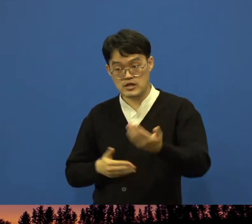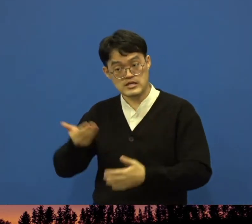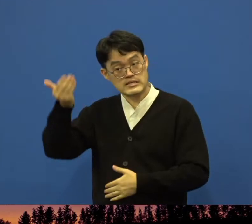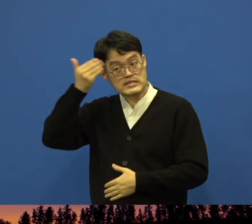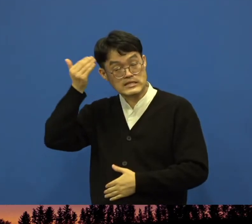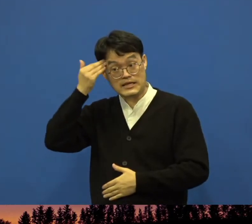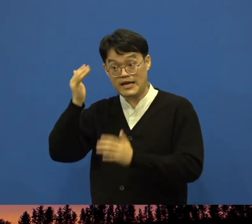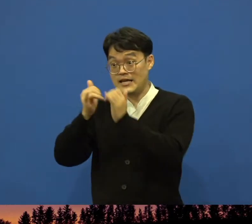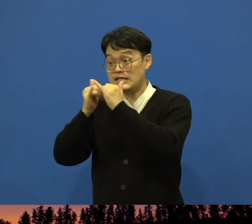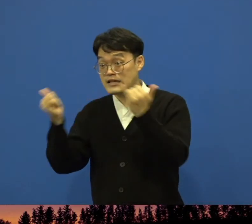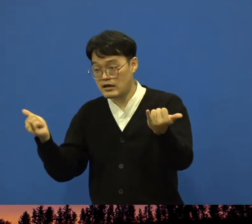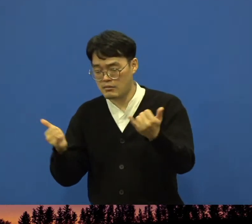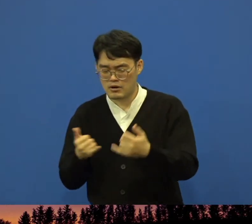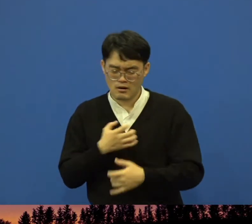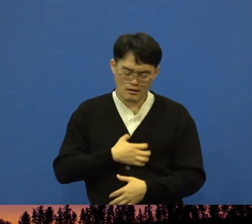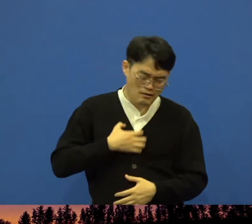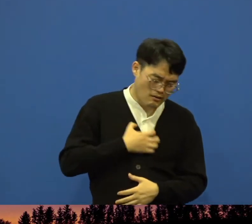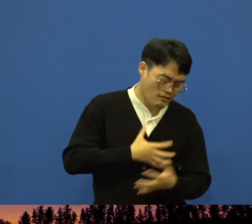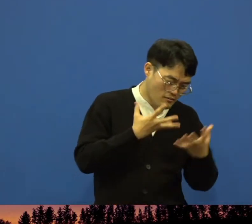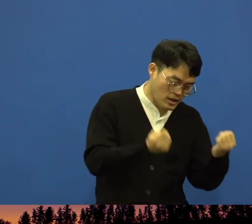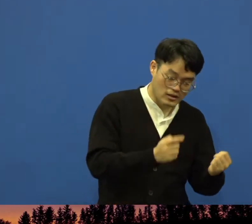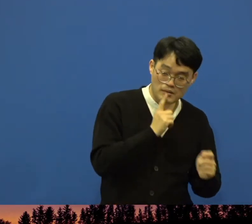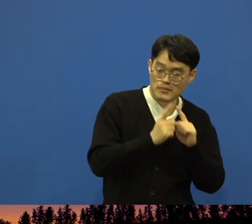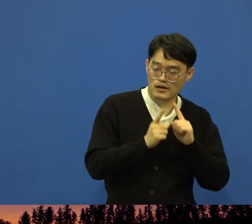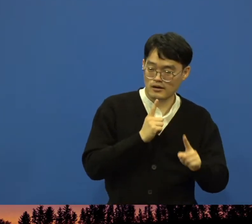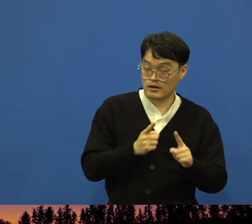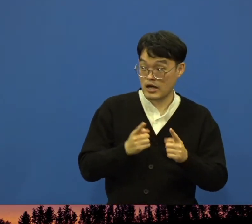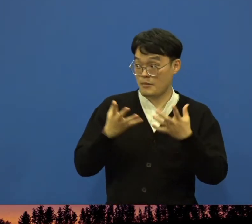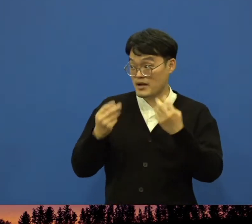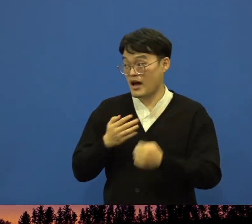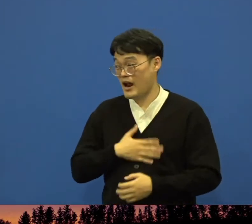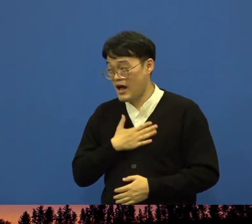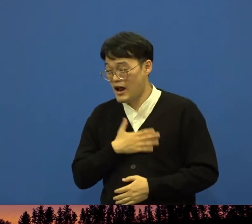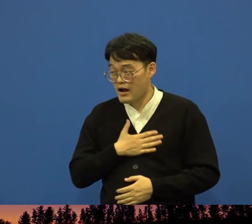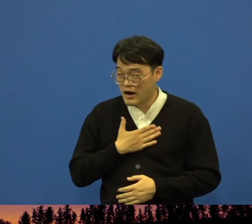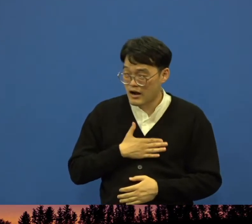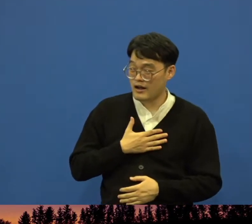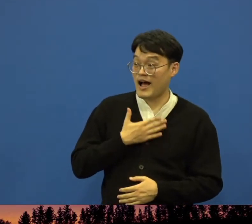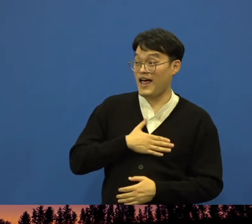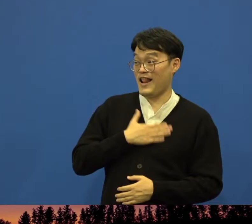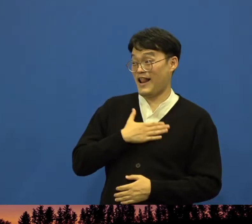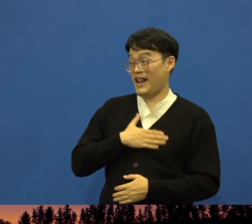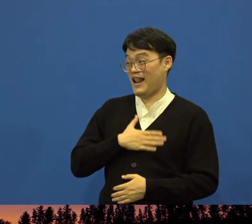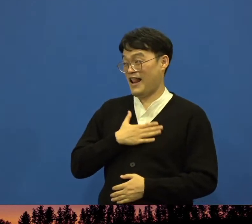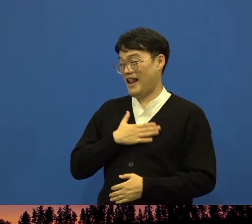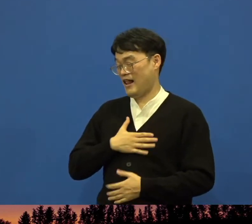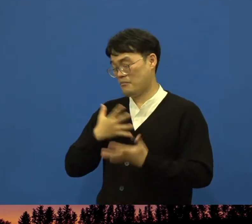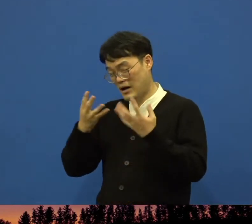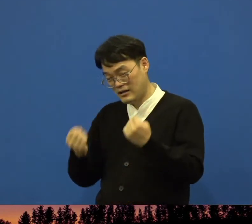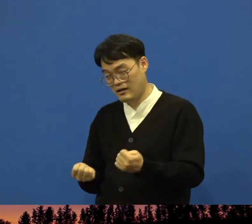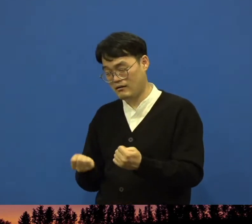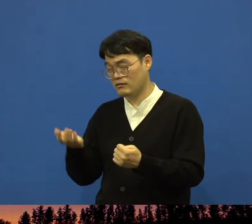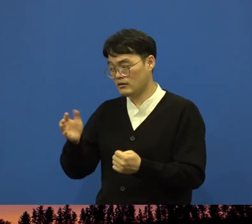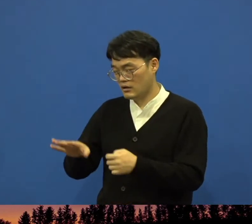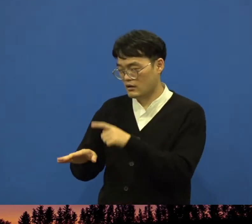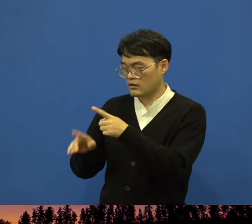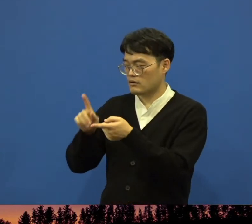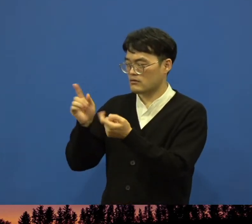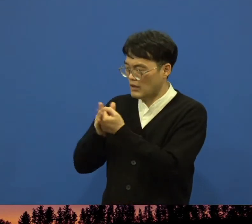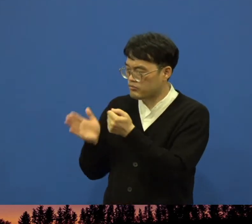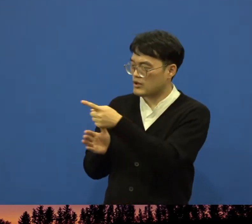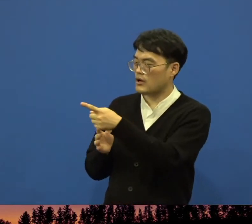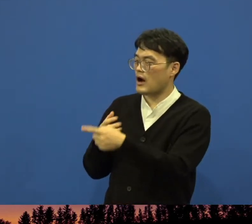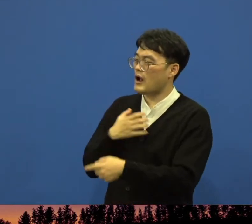많이 아는데 그게 더 자신의 삶을 힘들게 하는 겁니다. 아는 것이 도움이 되기보다는